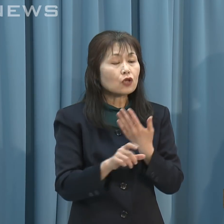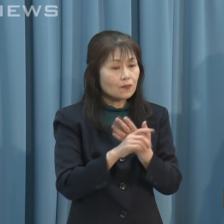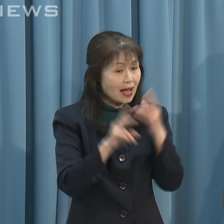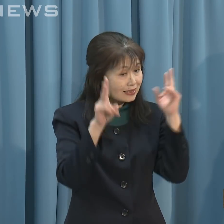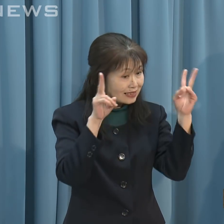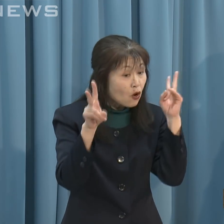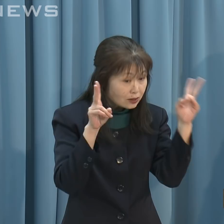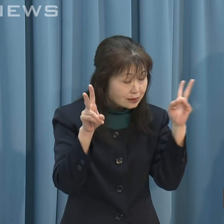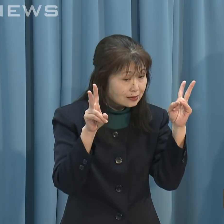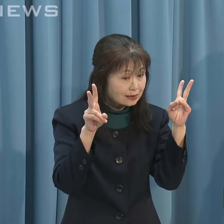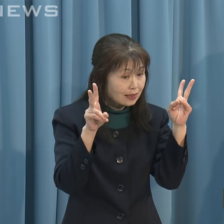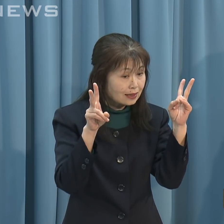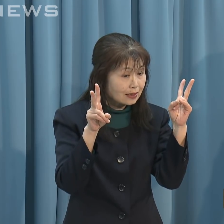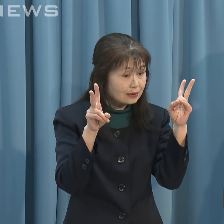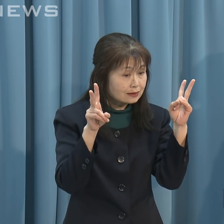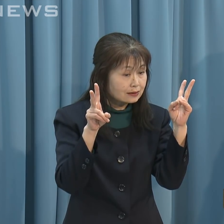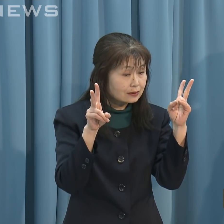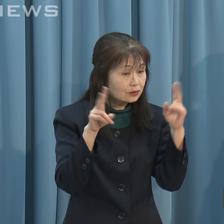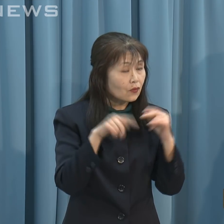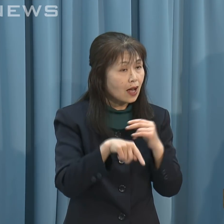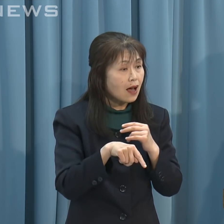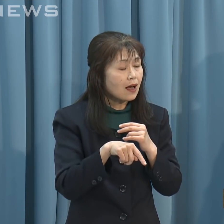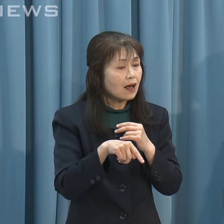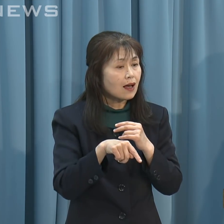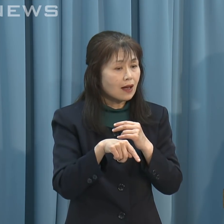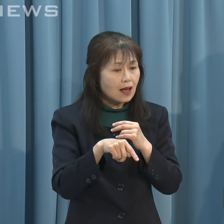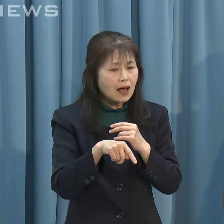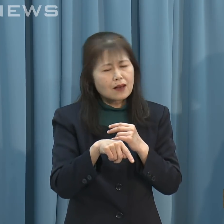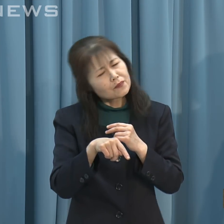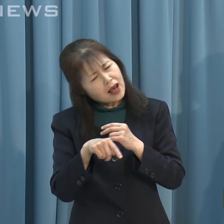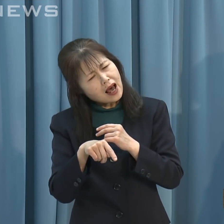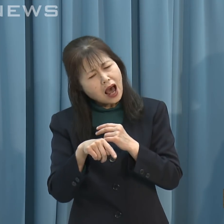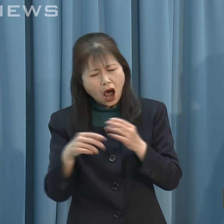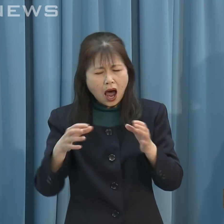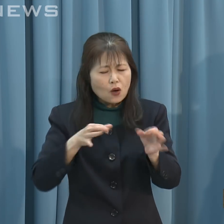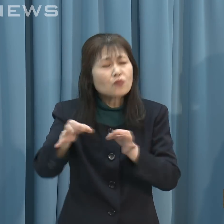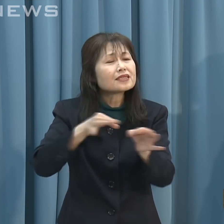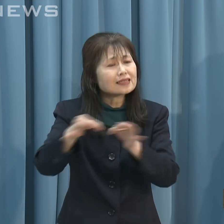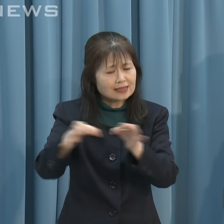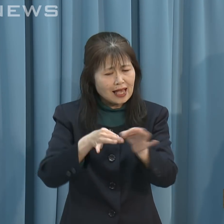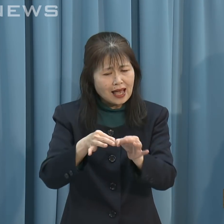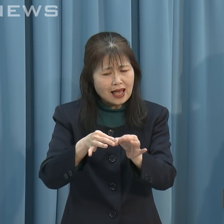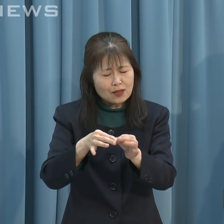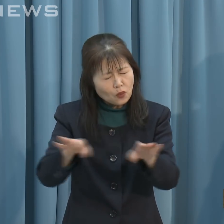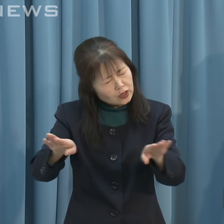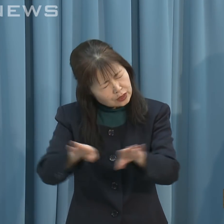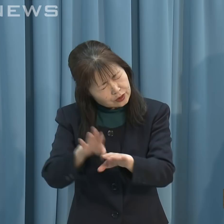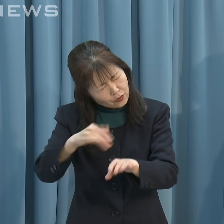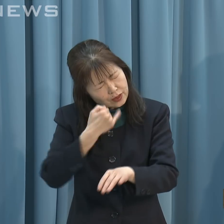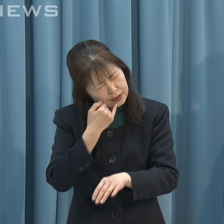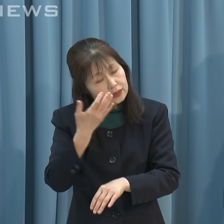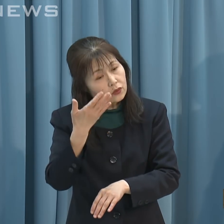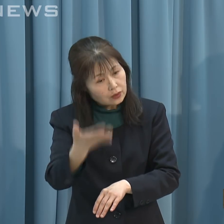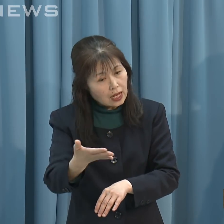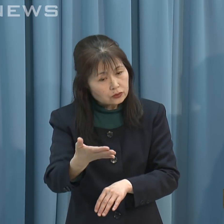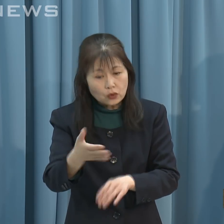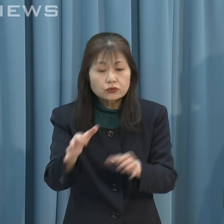にまあ実際に閉店した方がいいのかとかいろいろあると思うんですけど、はい、